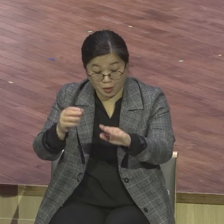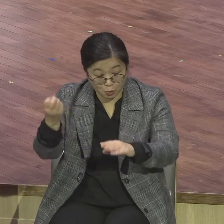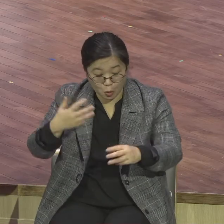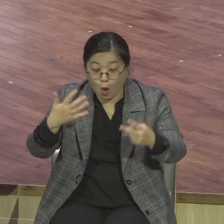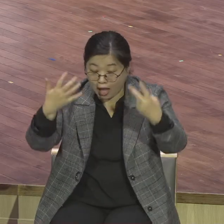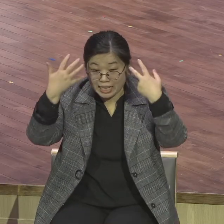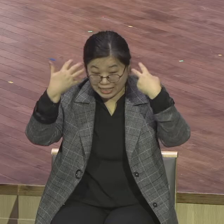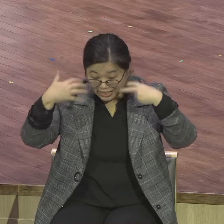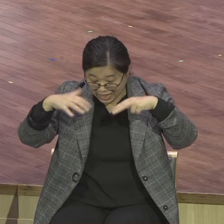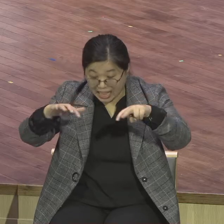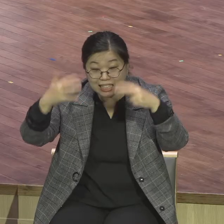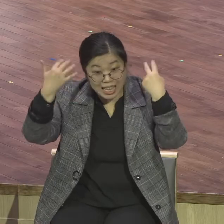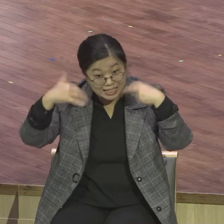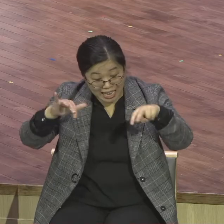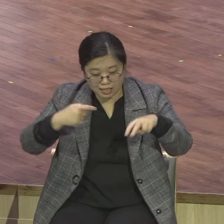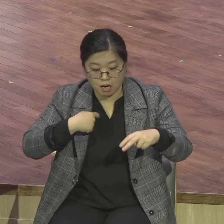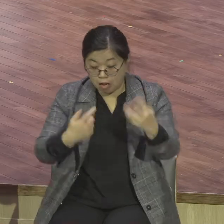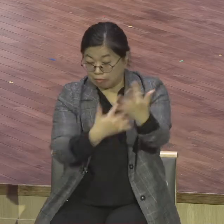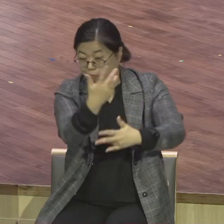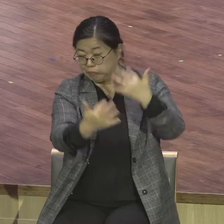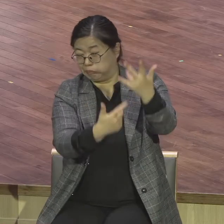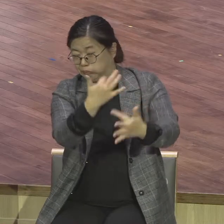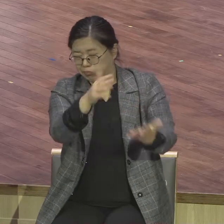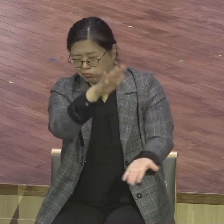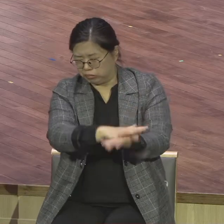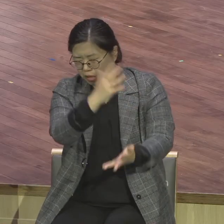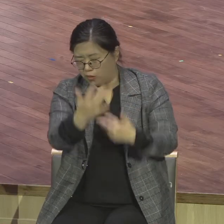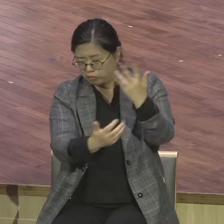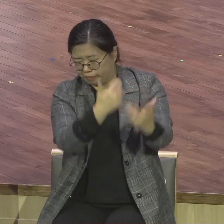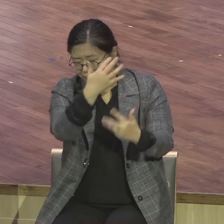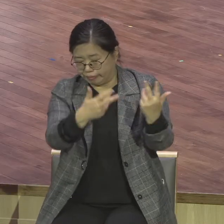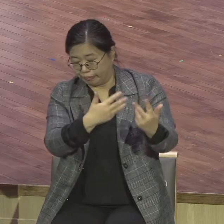네 사람이 그렇다는 것에서 풀뿌리 안 해.